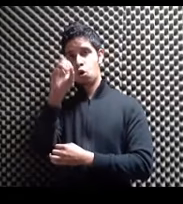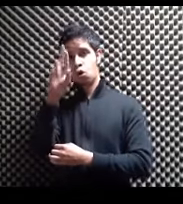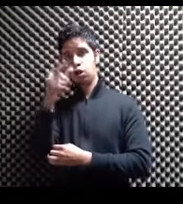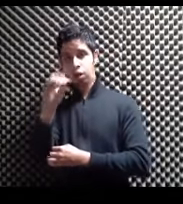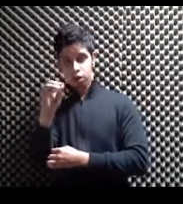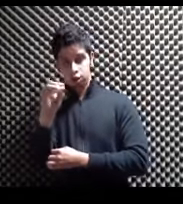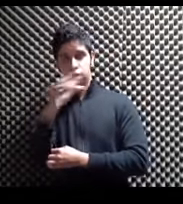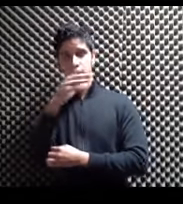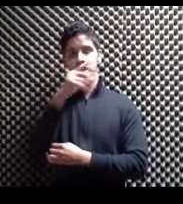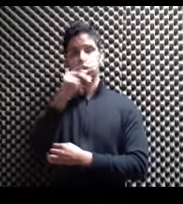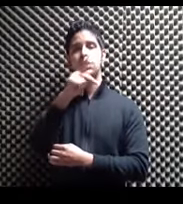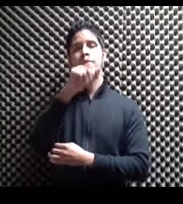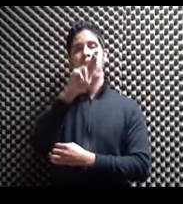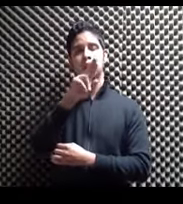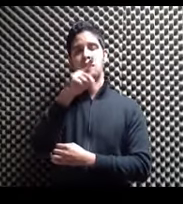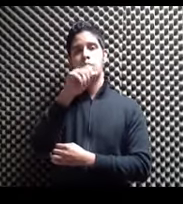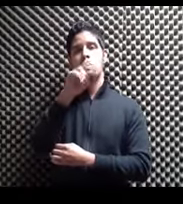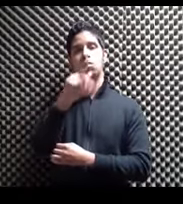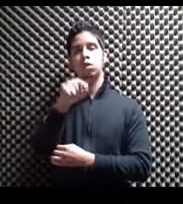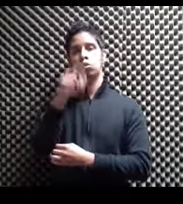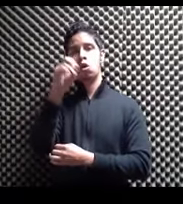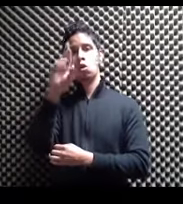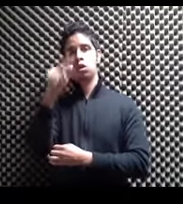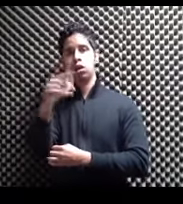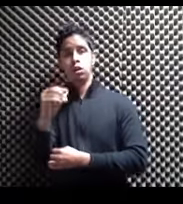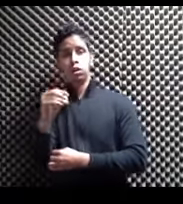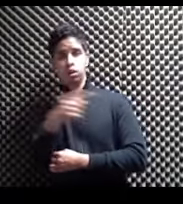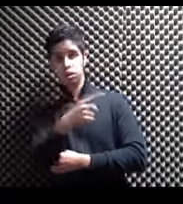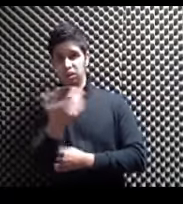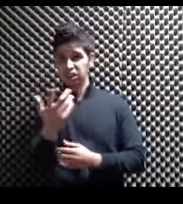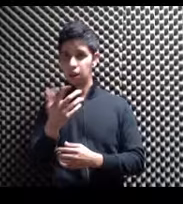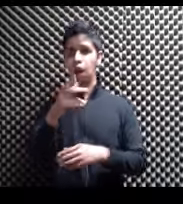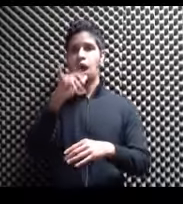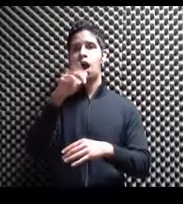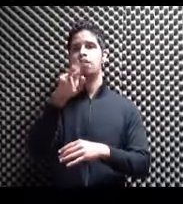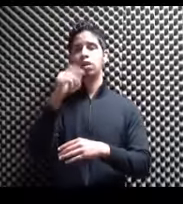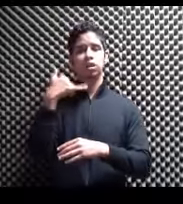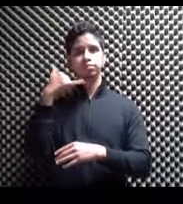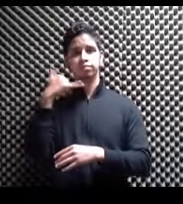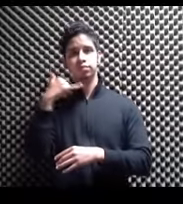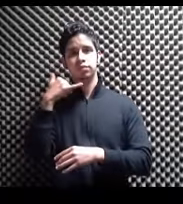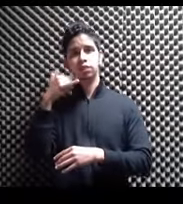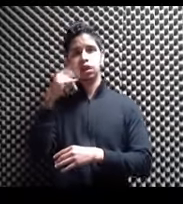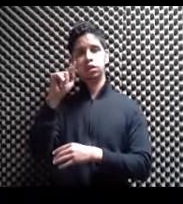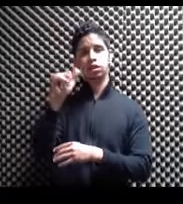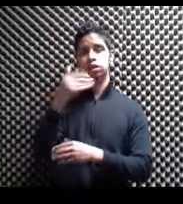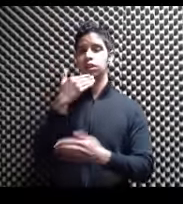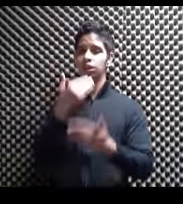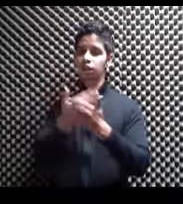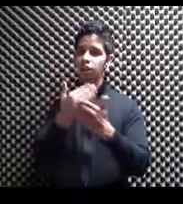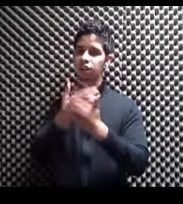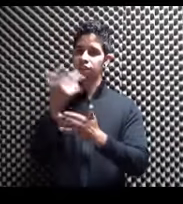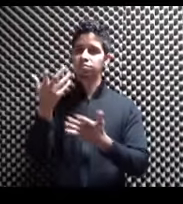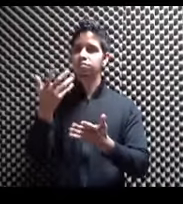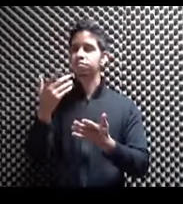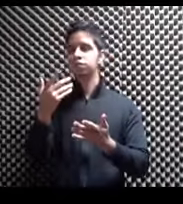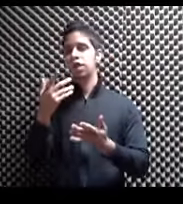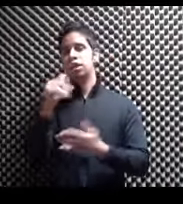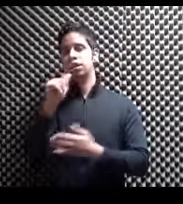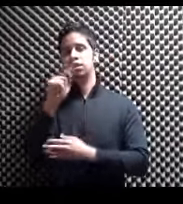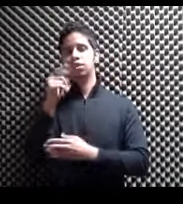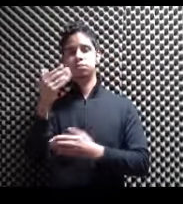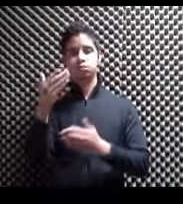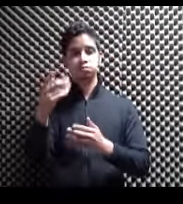prpop.org. Y entonces a Javier ya le está saneando el teléfono, que de AT&T, así que gracias AT&T otra vez. Y mire, pórtense bien, tengan